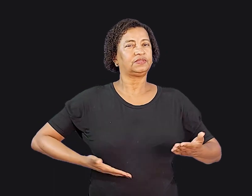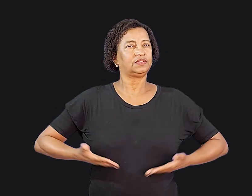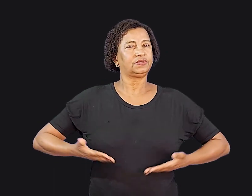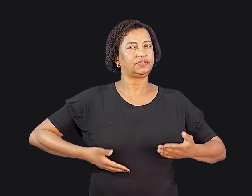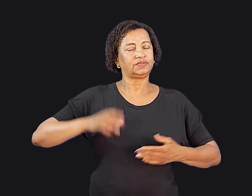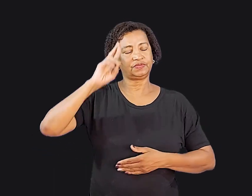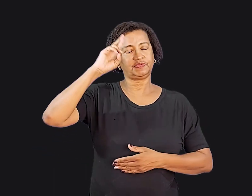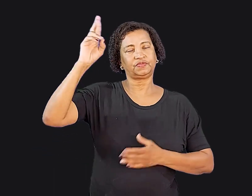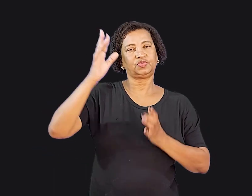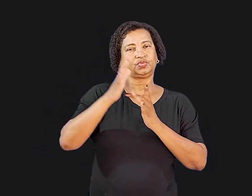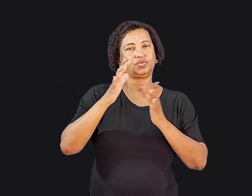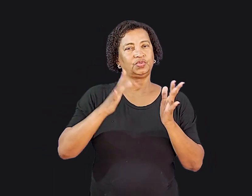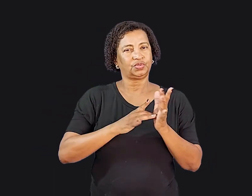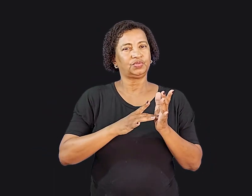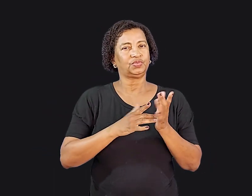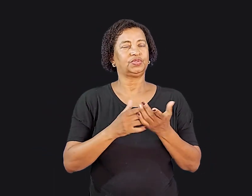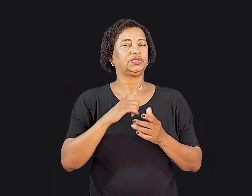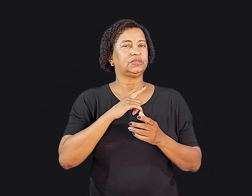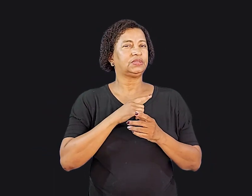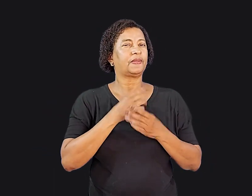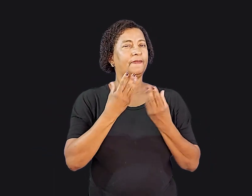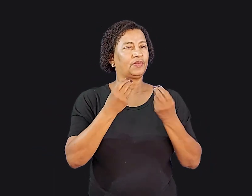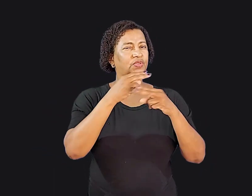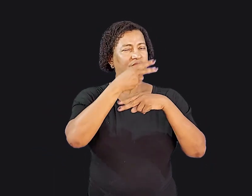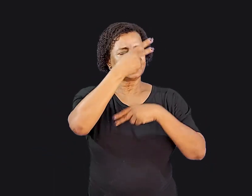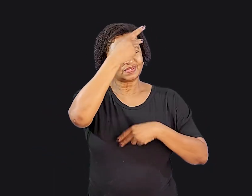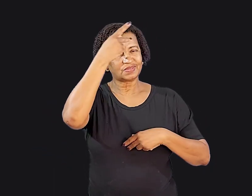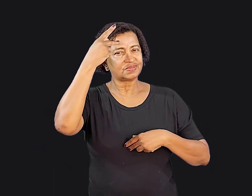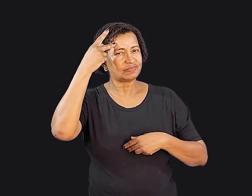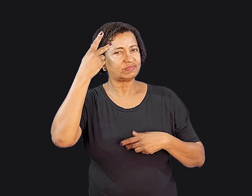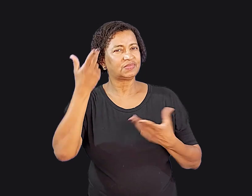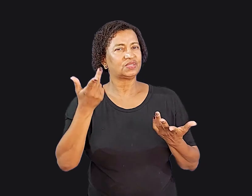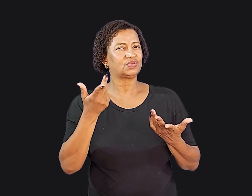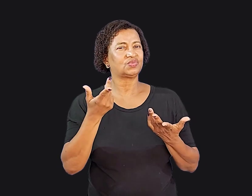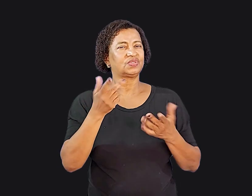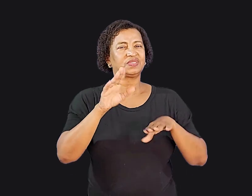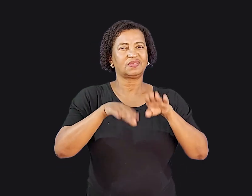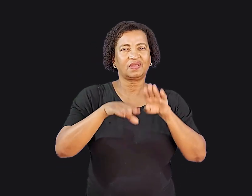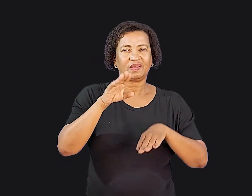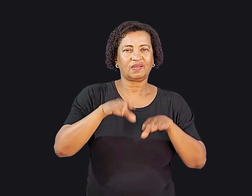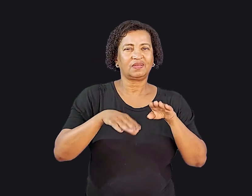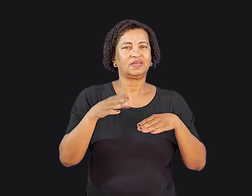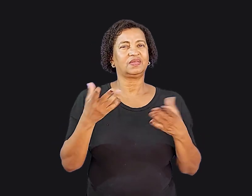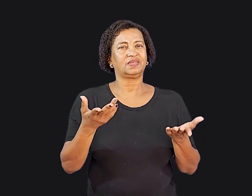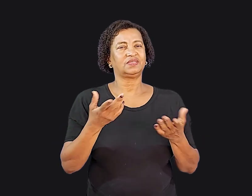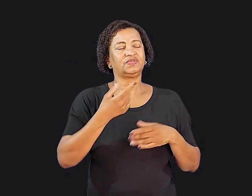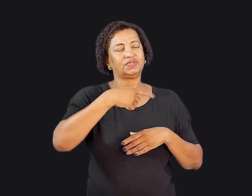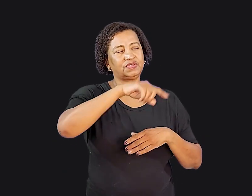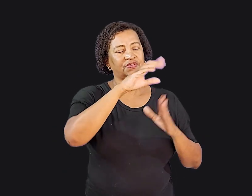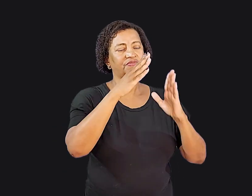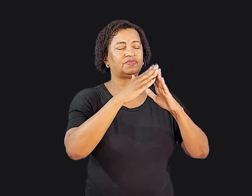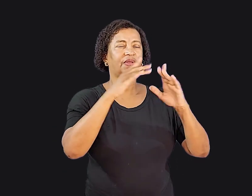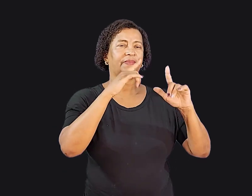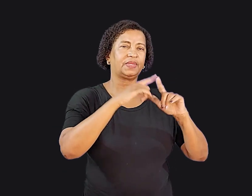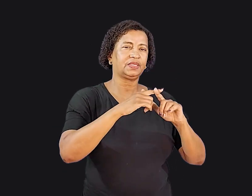ao Senhor Jesus. Infelizmente, existem muitas pessoas que acabam muitas vezes indo à igreja,